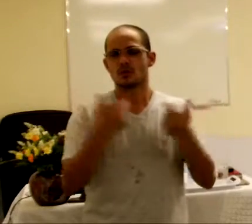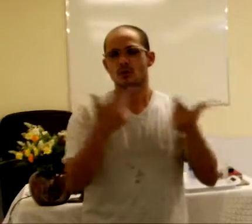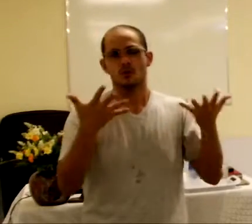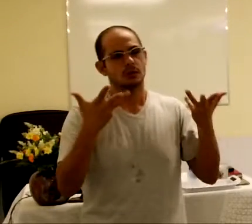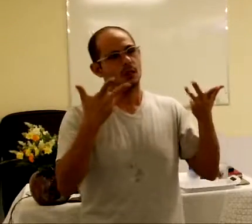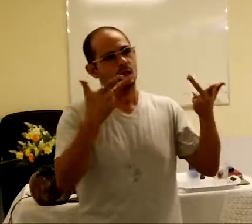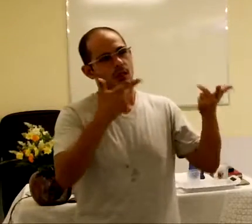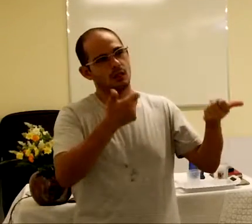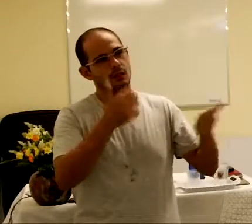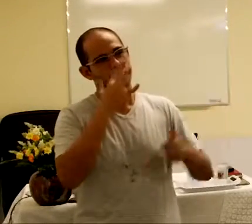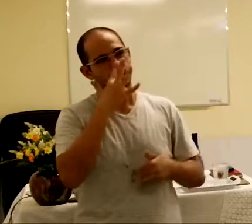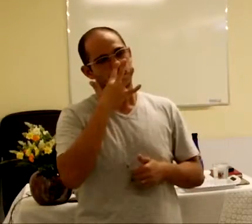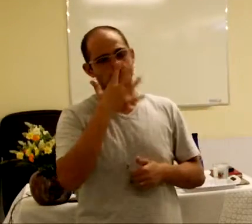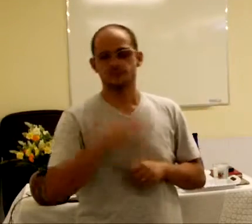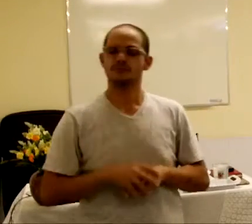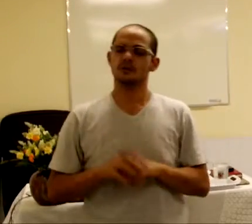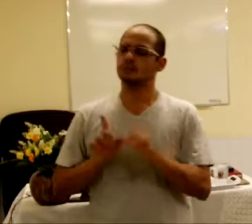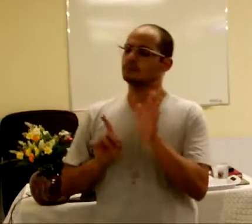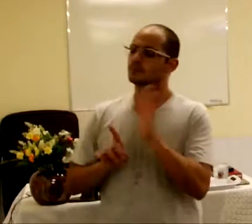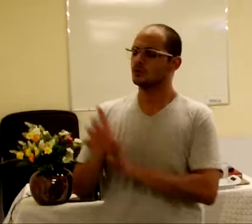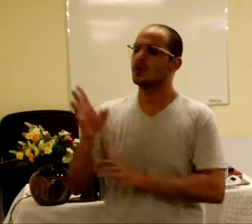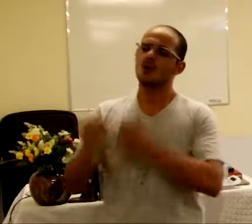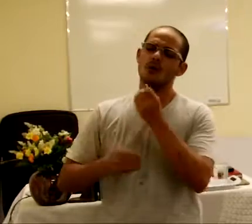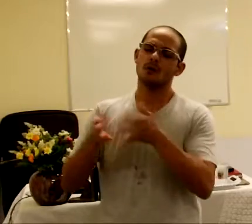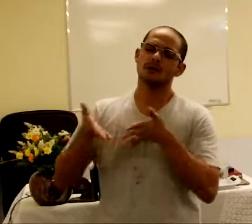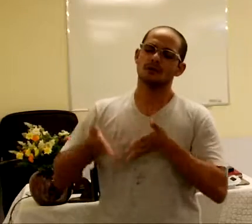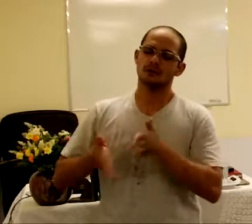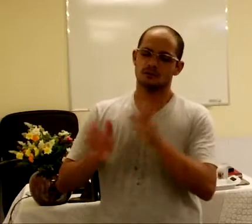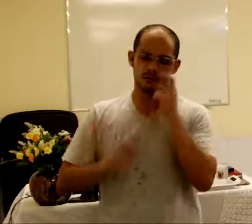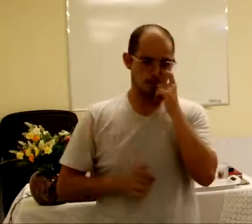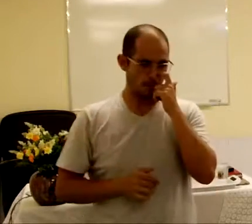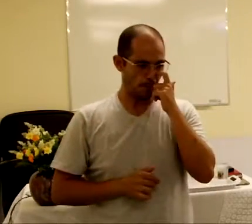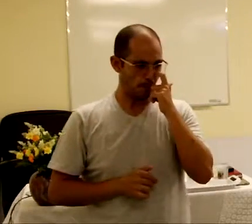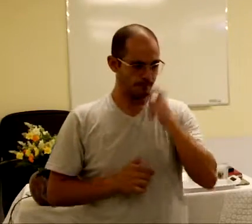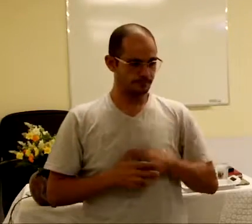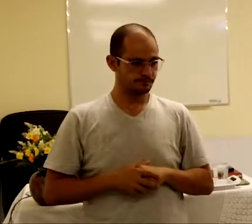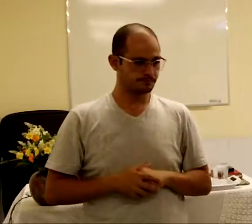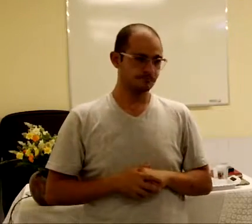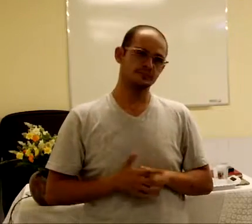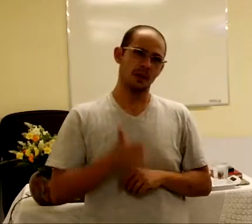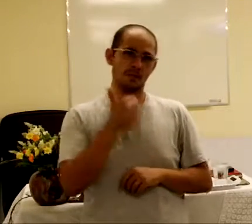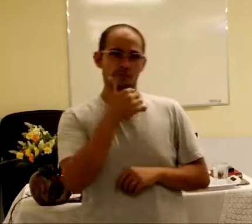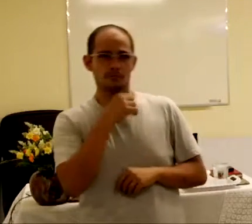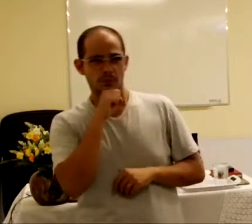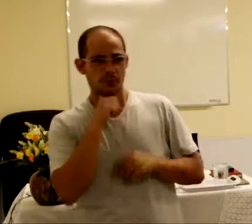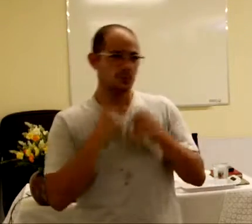assim: como é que você nasceu? Ele falou assim: meu pai, minha